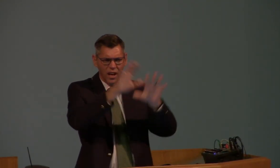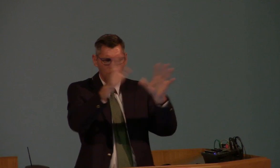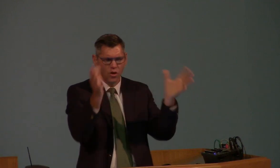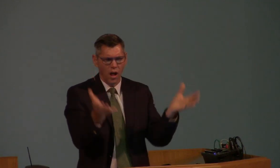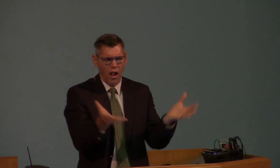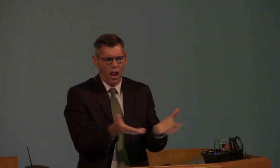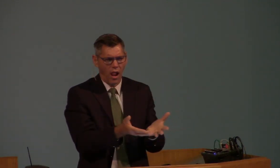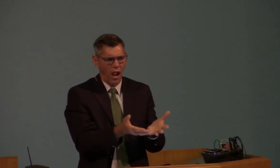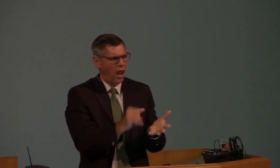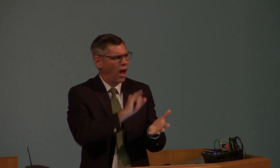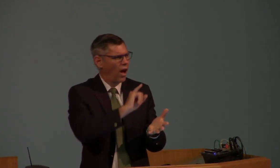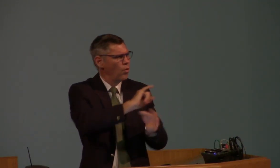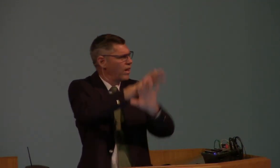internasionaal? Oor die wêreld.